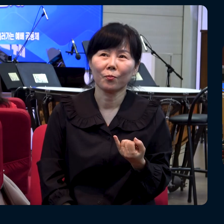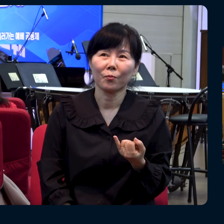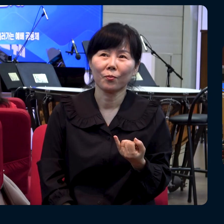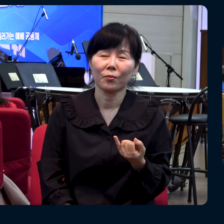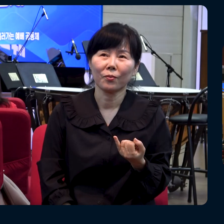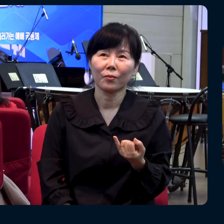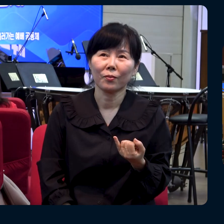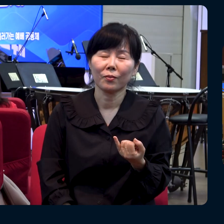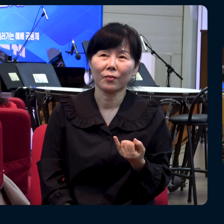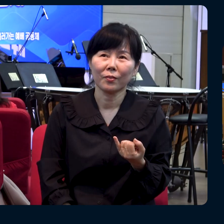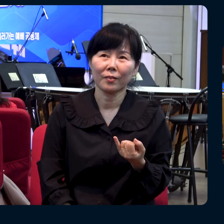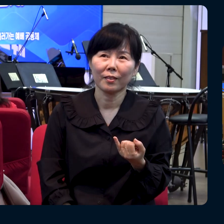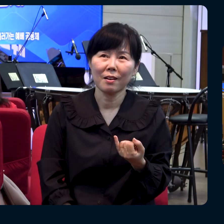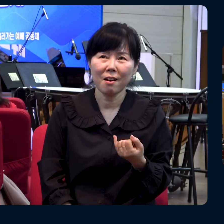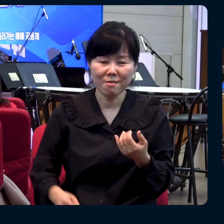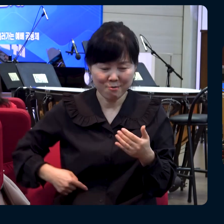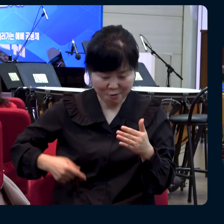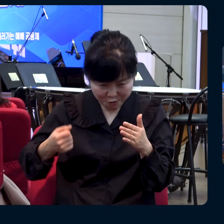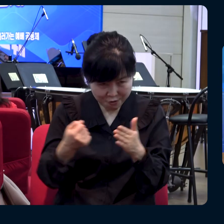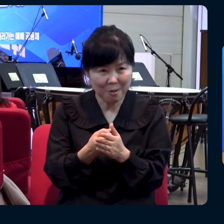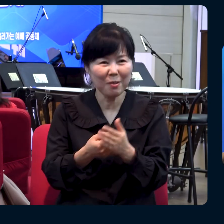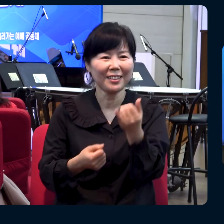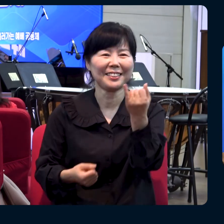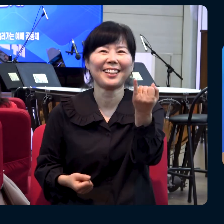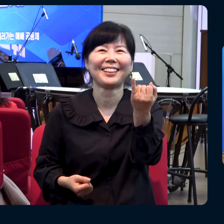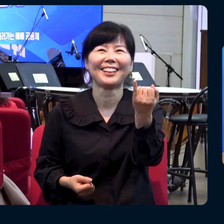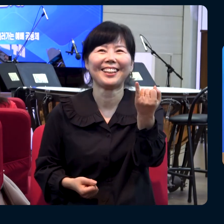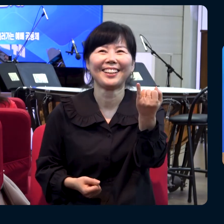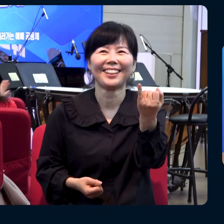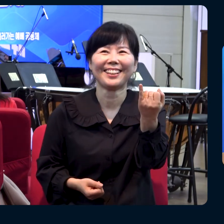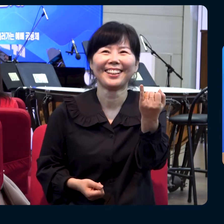근데 진짜 이렇게 용감한 자매들은 정말